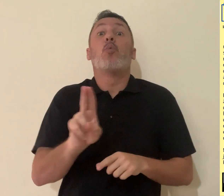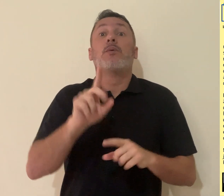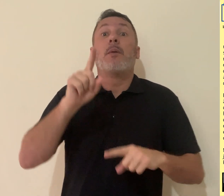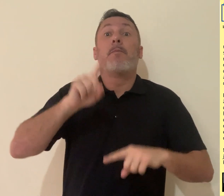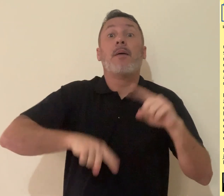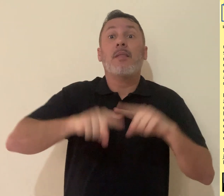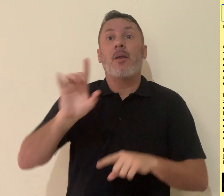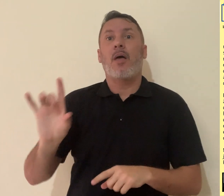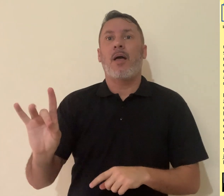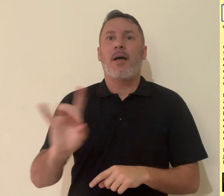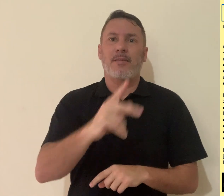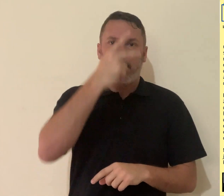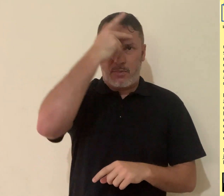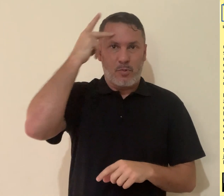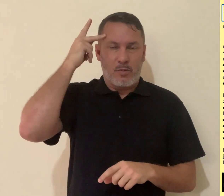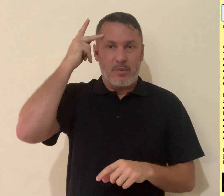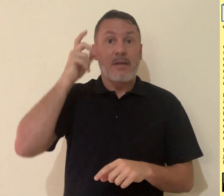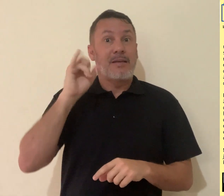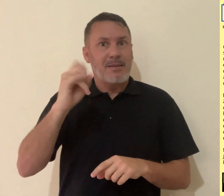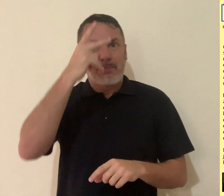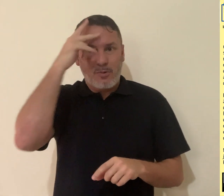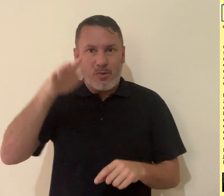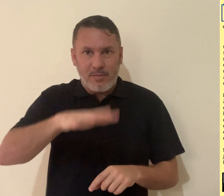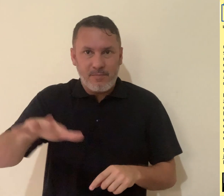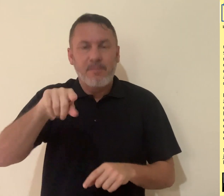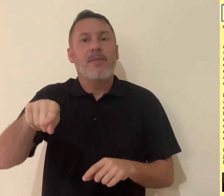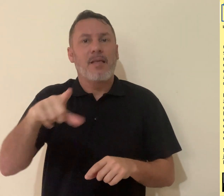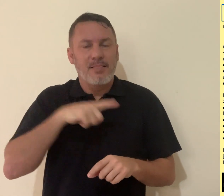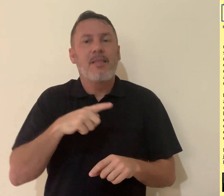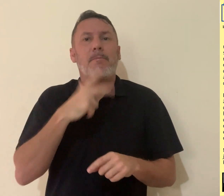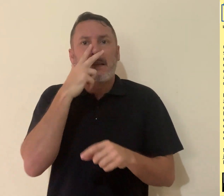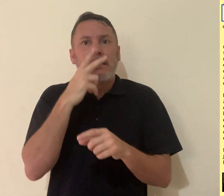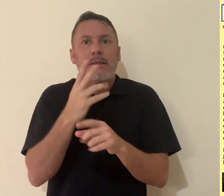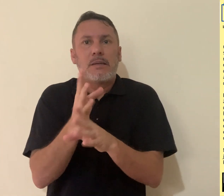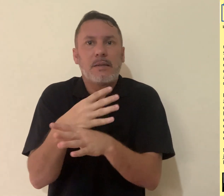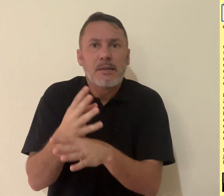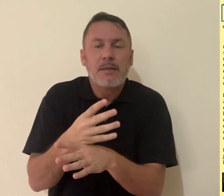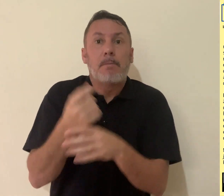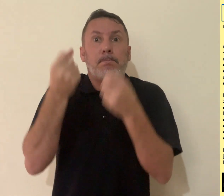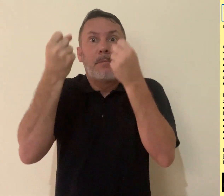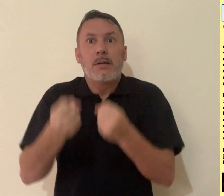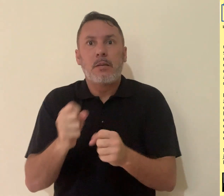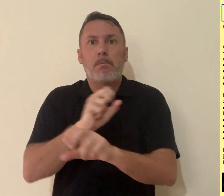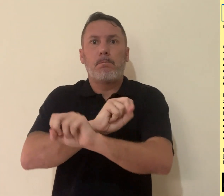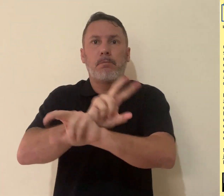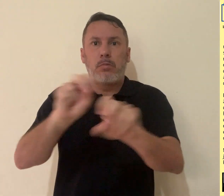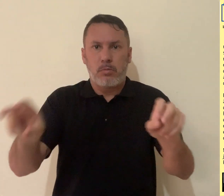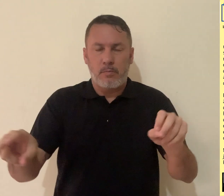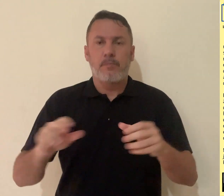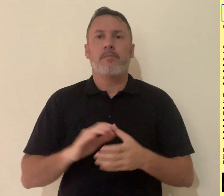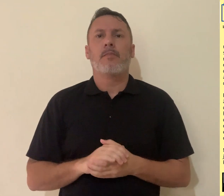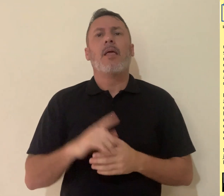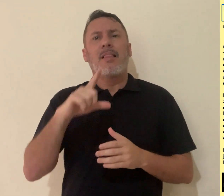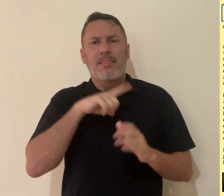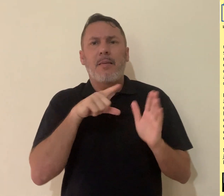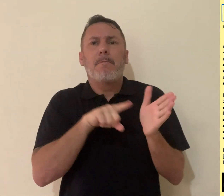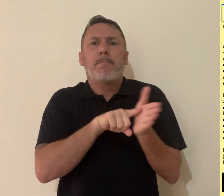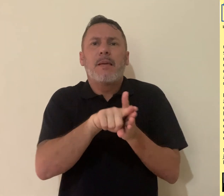equipamentos utilizados por elas o que as coloca em situação de maior vulnerabilidade nesse sentido o pesquisa do